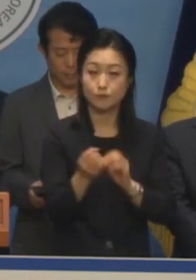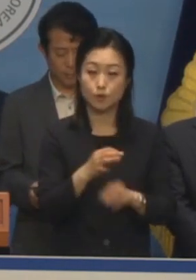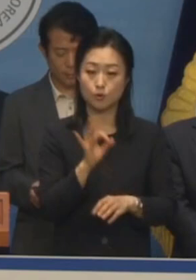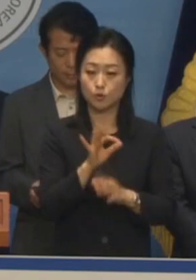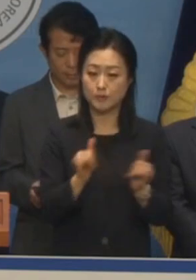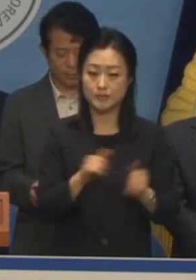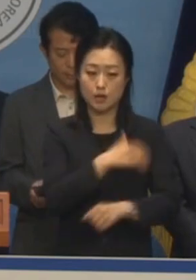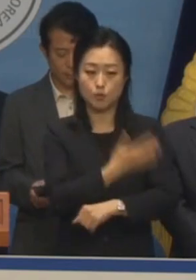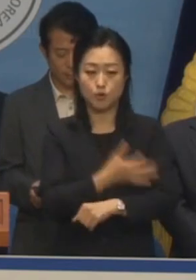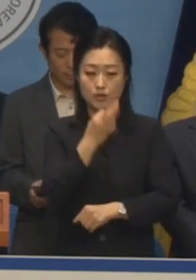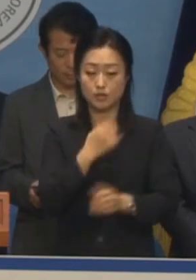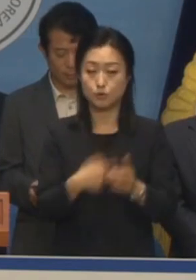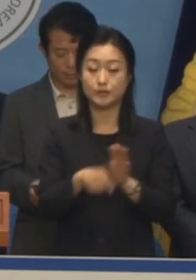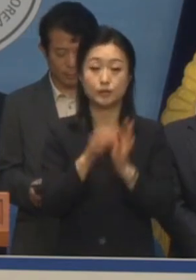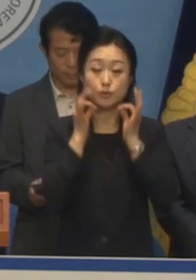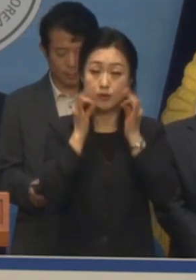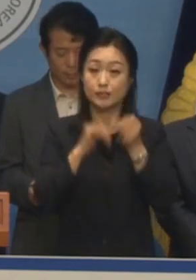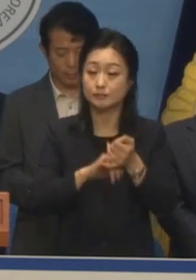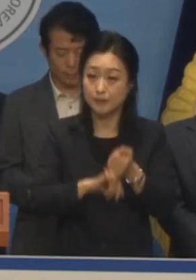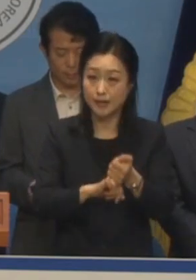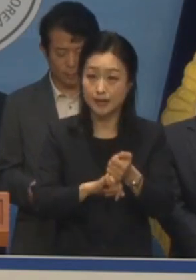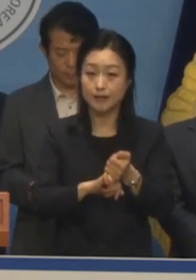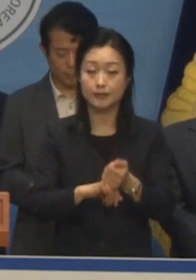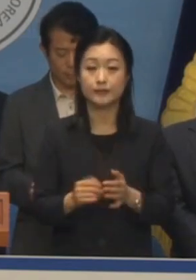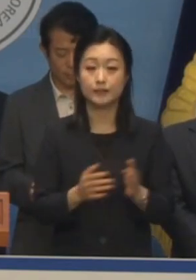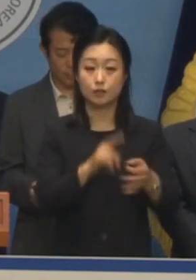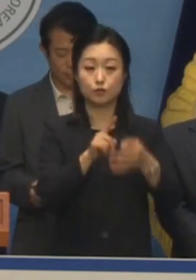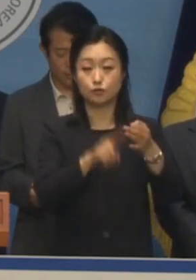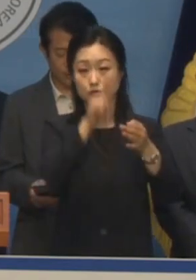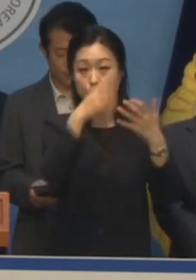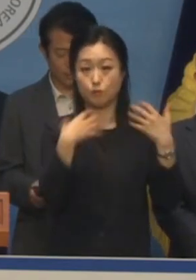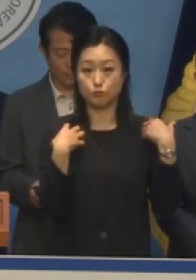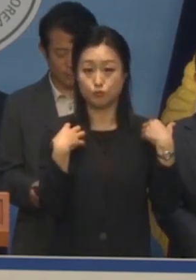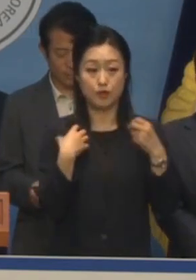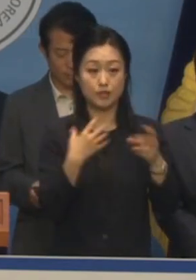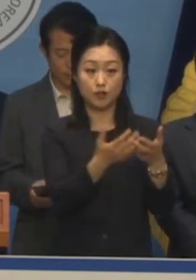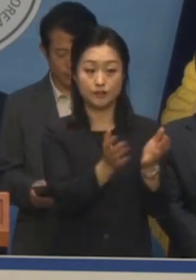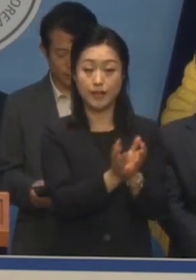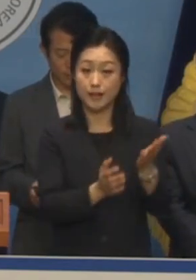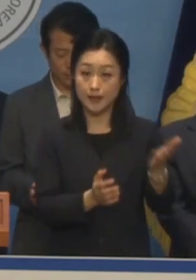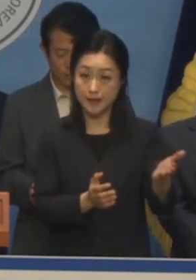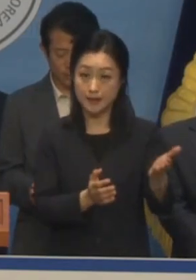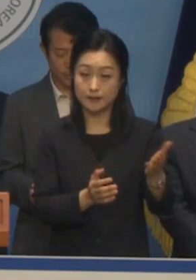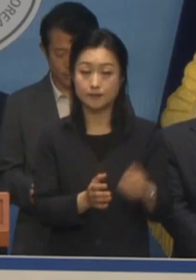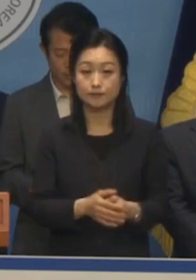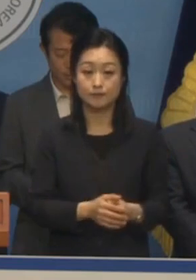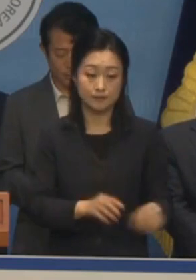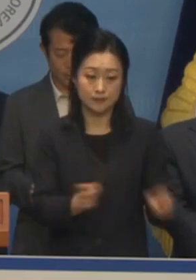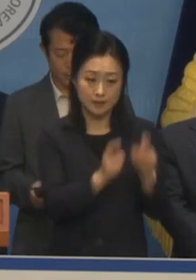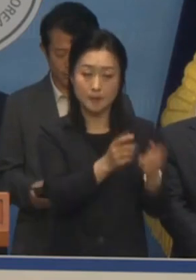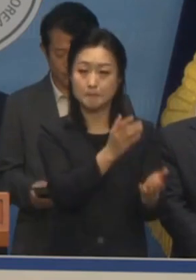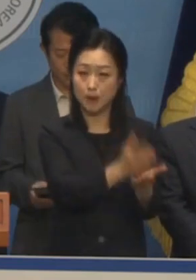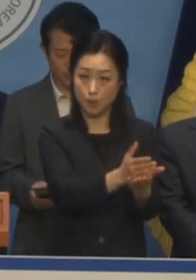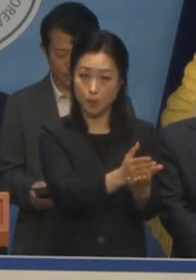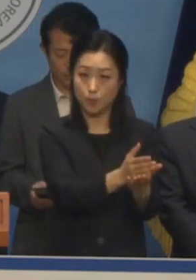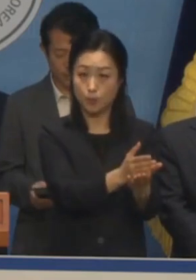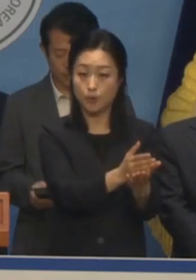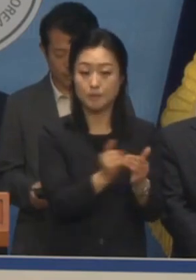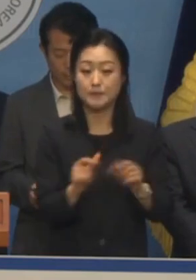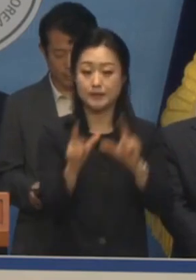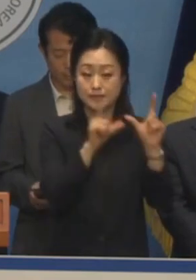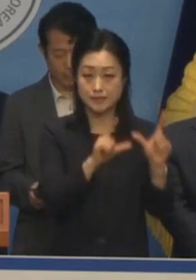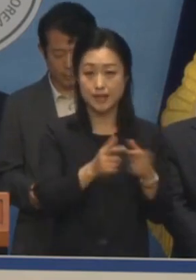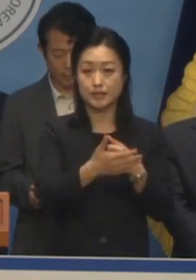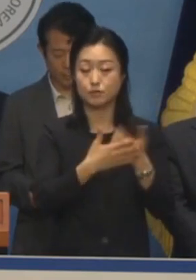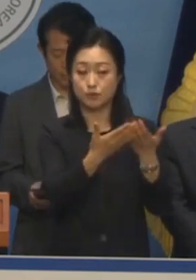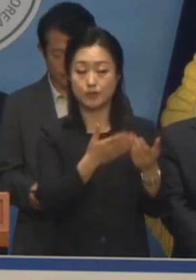권익을 지키기 위해 노력할 것입니다. 윤석열 정부와 여당 역시 내부 정치 싸움을 중단하고 민생을